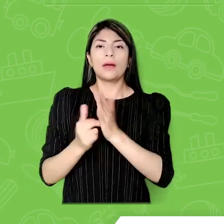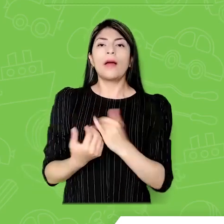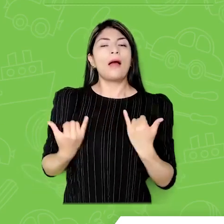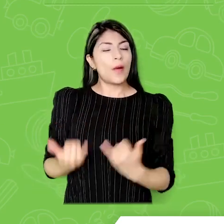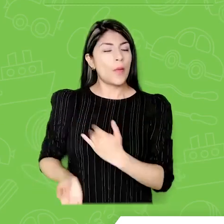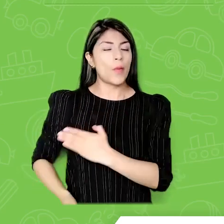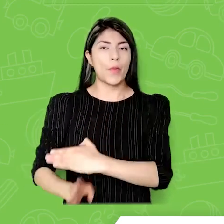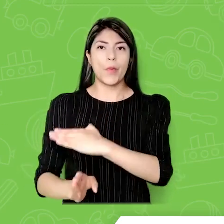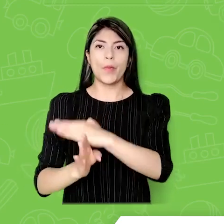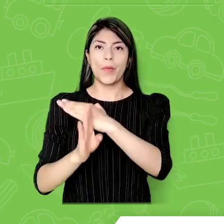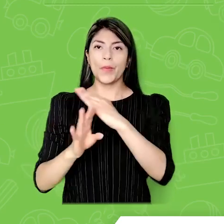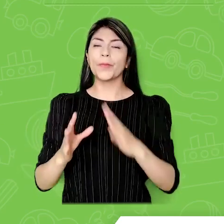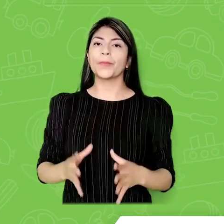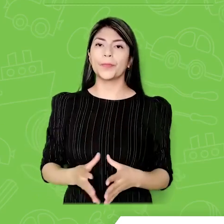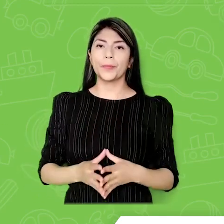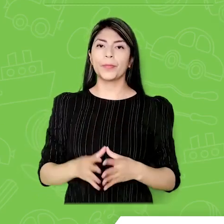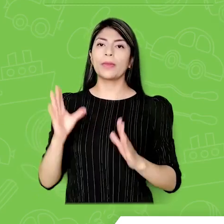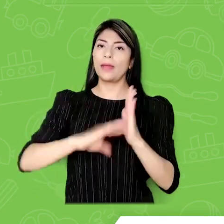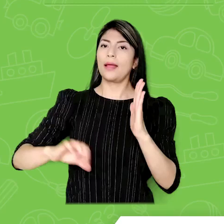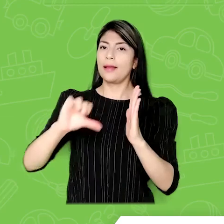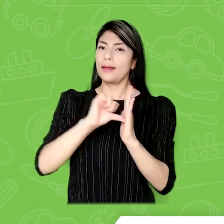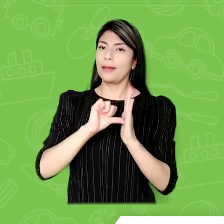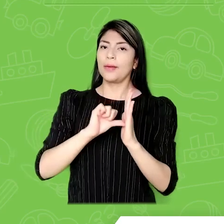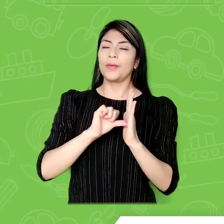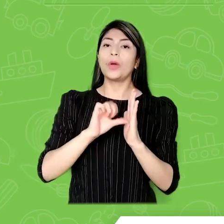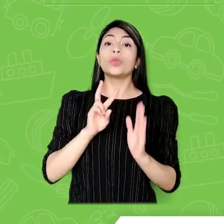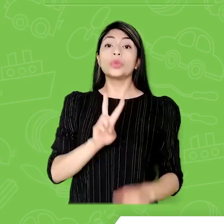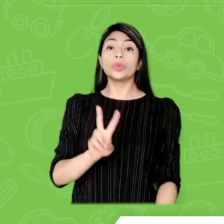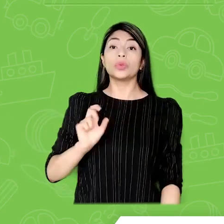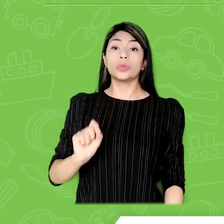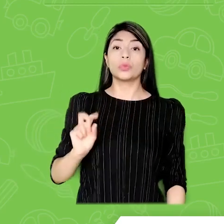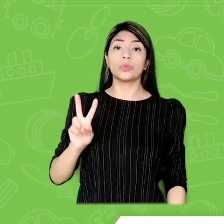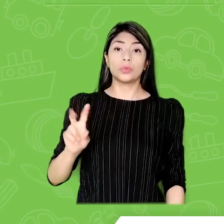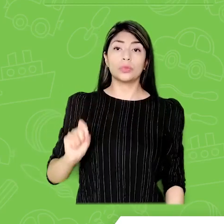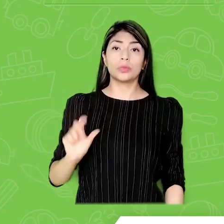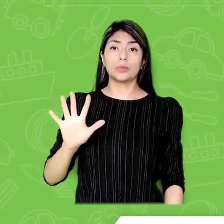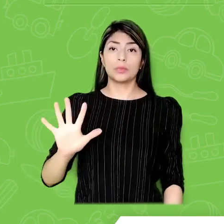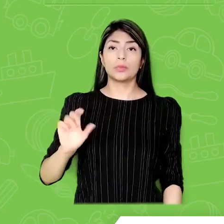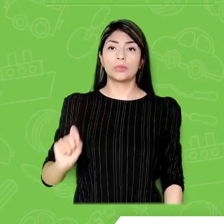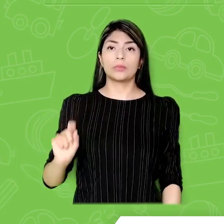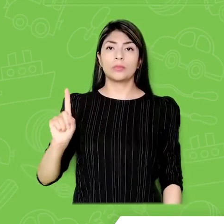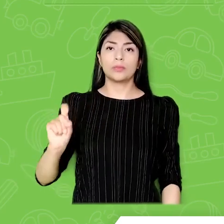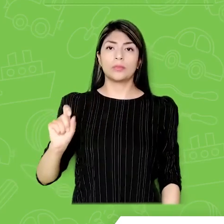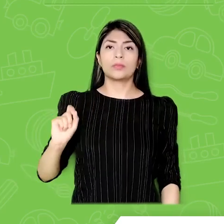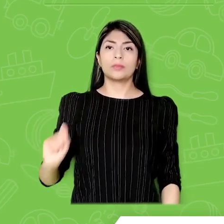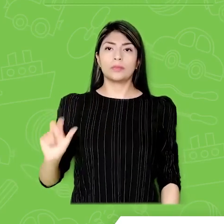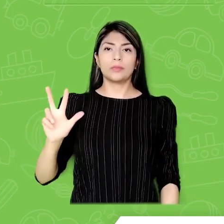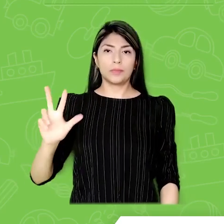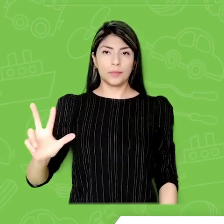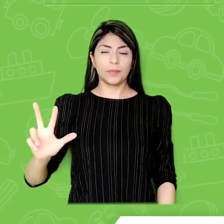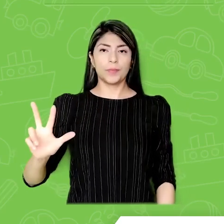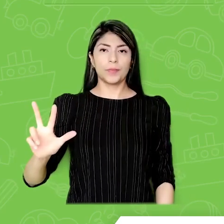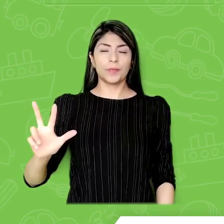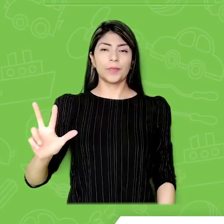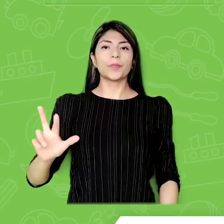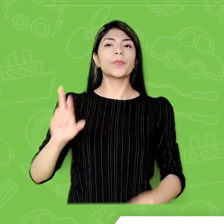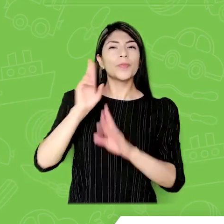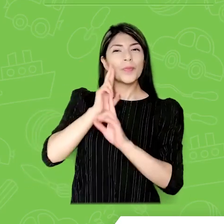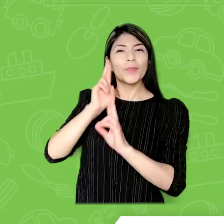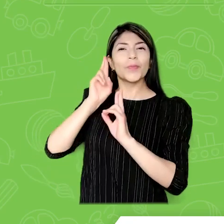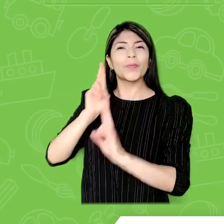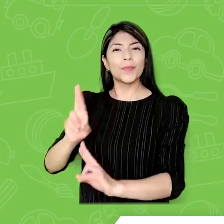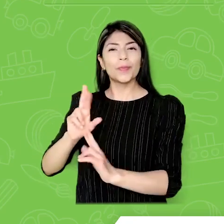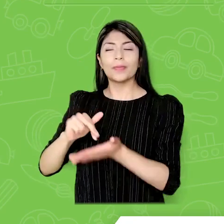Artículo 2.2.5.6.3. Reconocimiento de experiencia previa